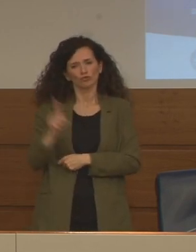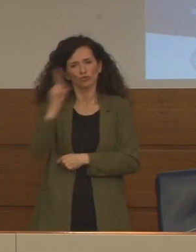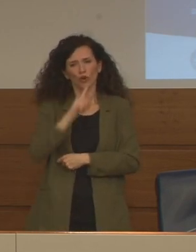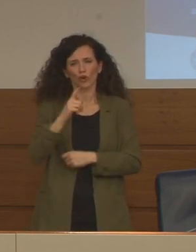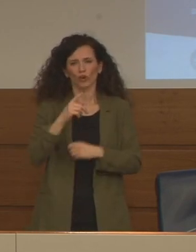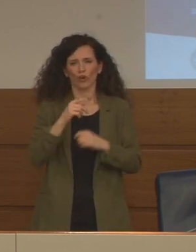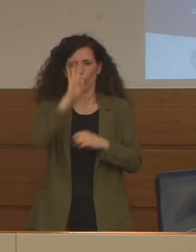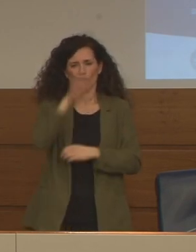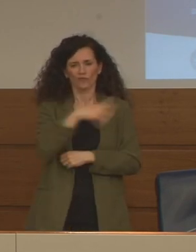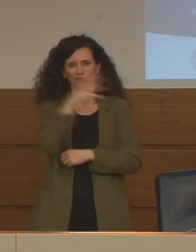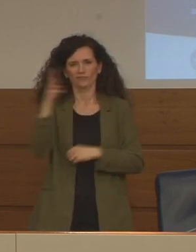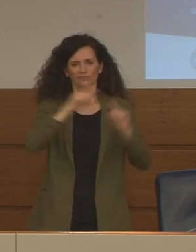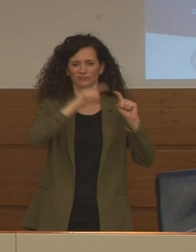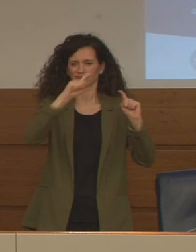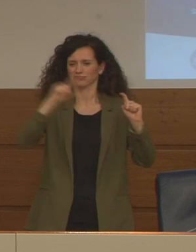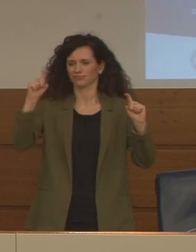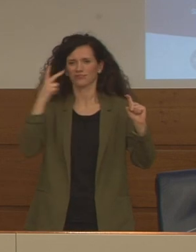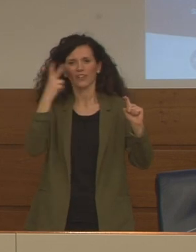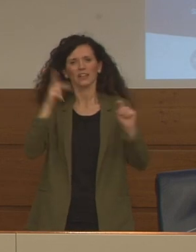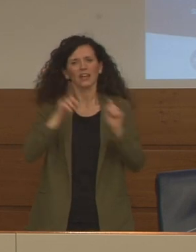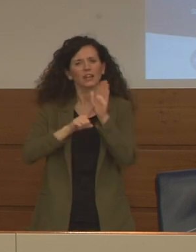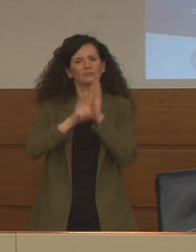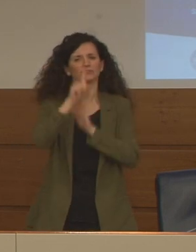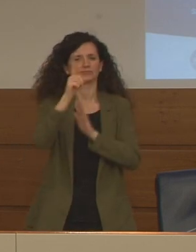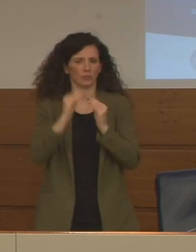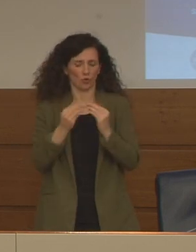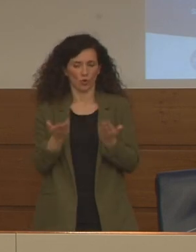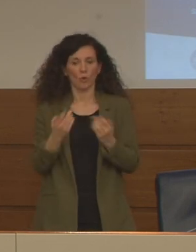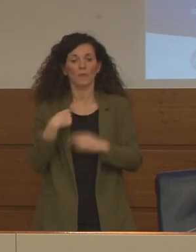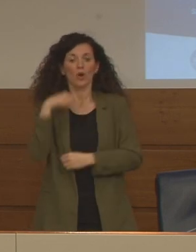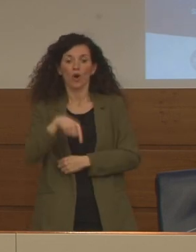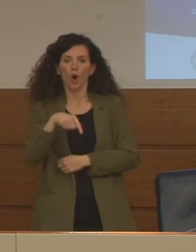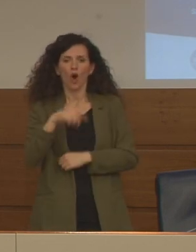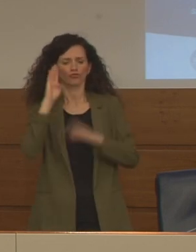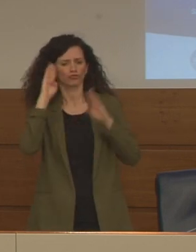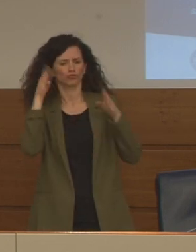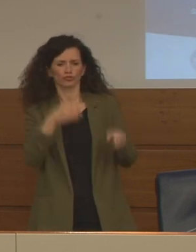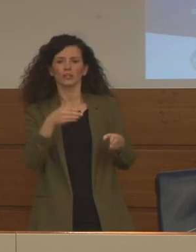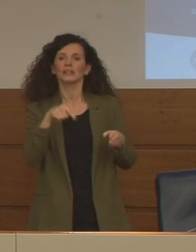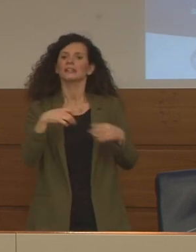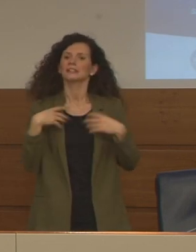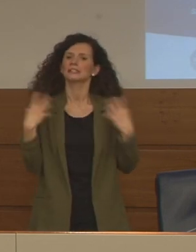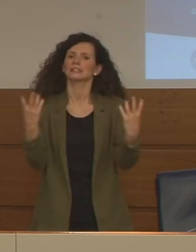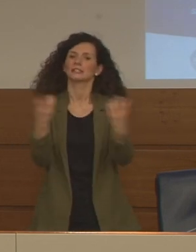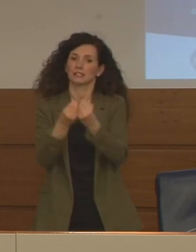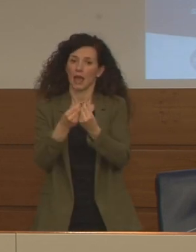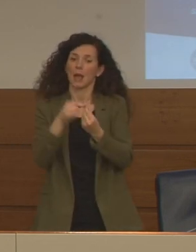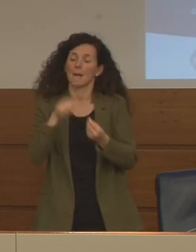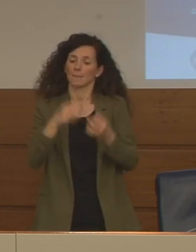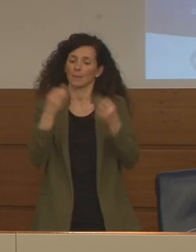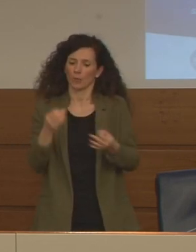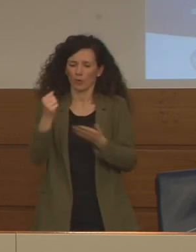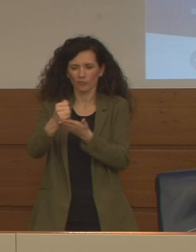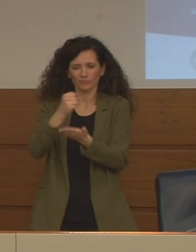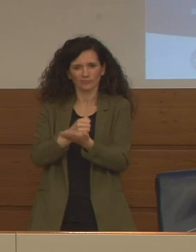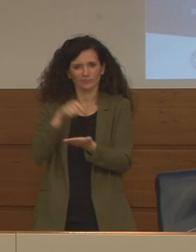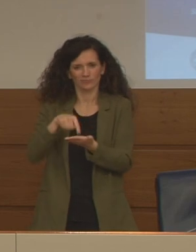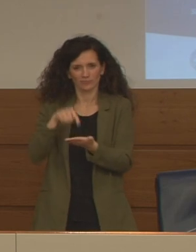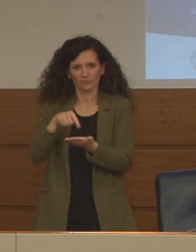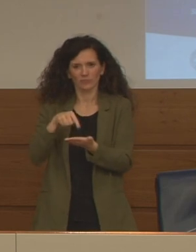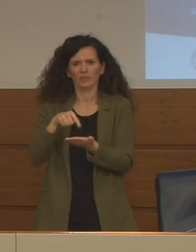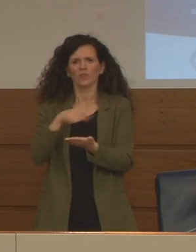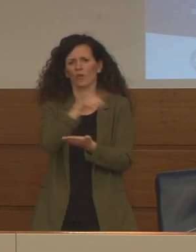oggi vorrei focalizzare un po l'attenzione insieme a voi su questi rapporti rapporti che peraltro